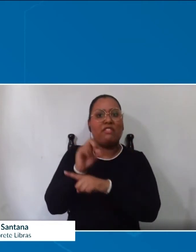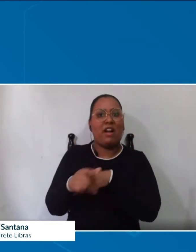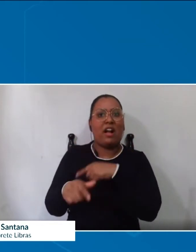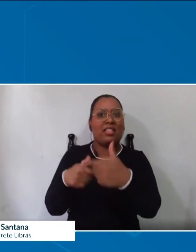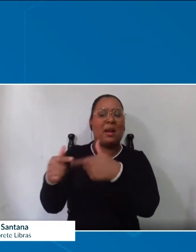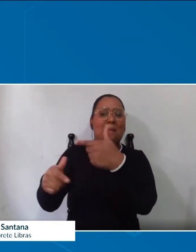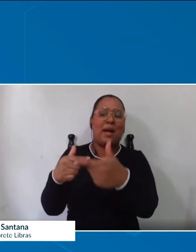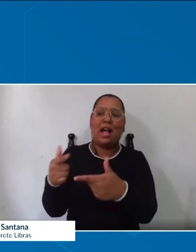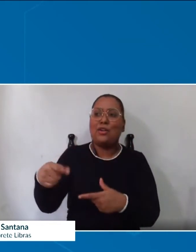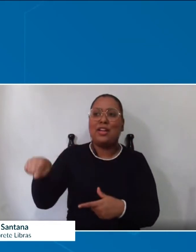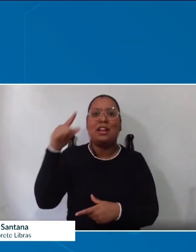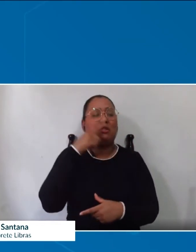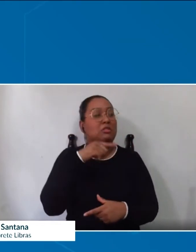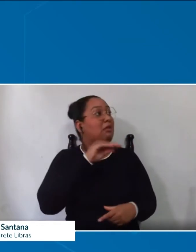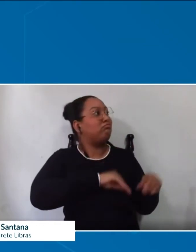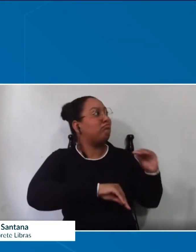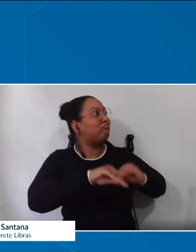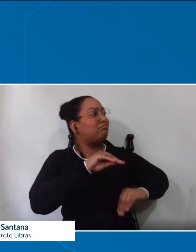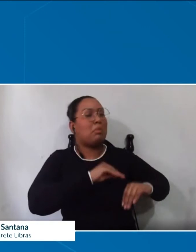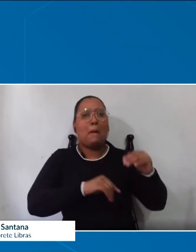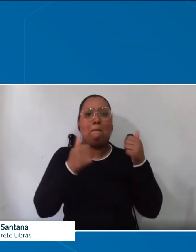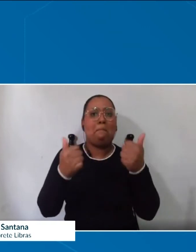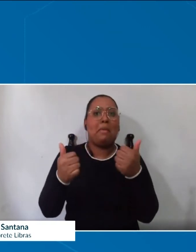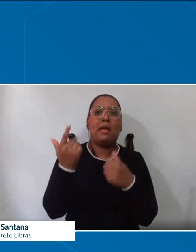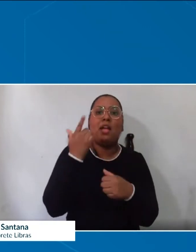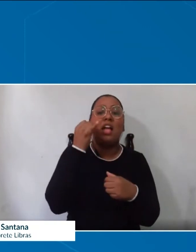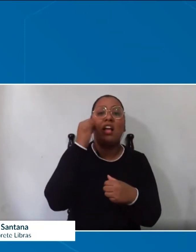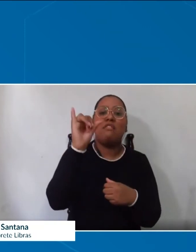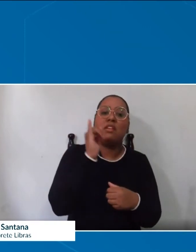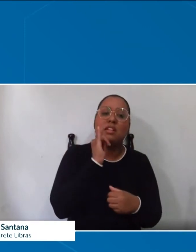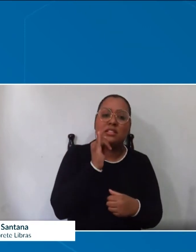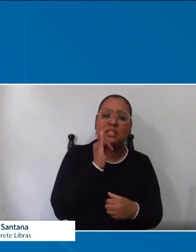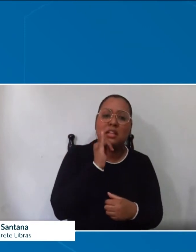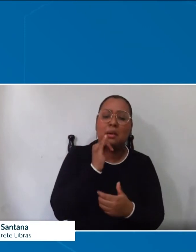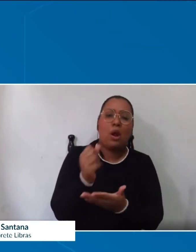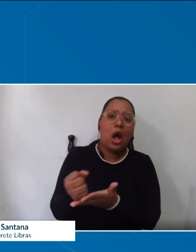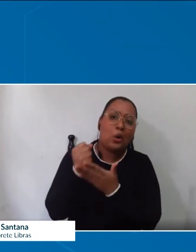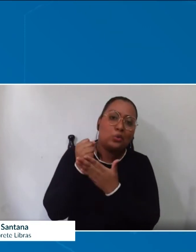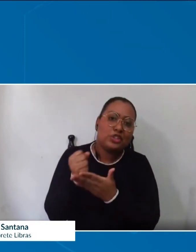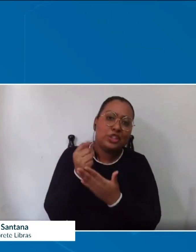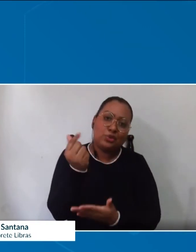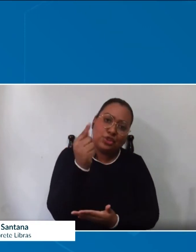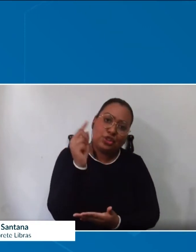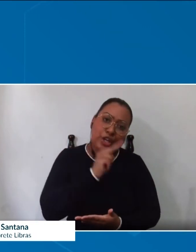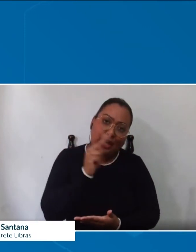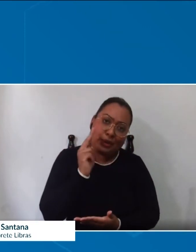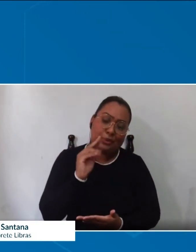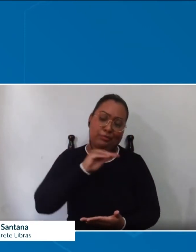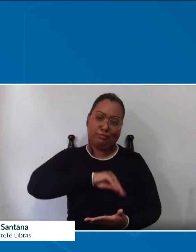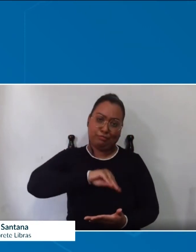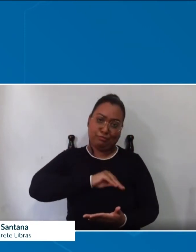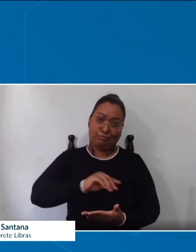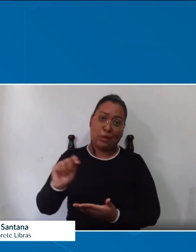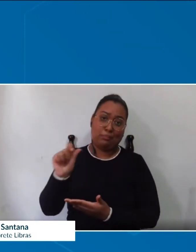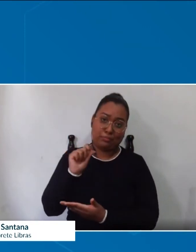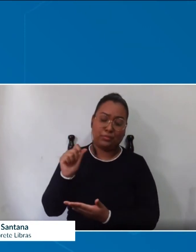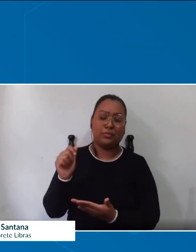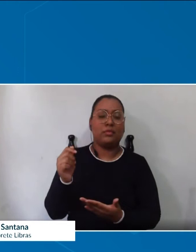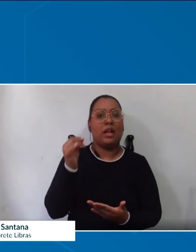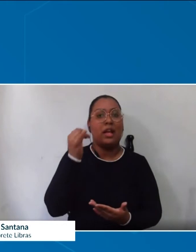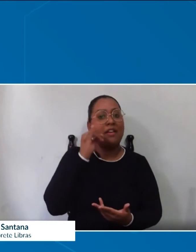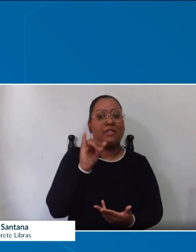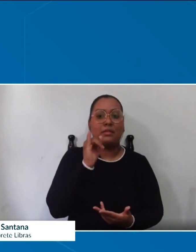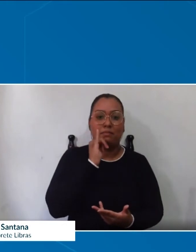nós diminuiríamos, por exemplo, a necessidade de uso de um auxílio emergencial, nós aumentaríamos os recursos financeiros